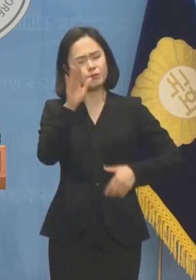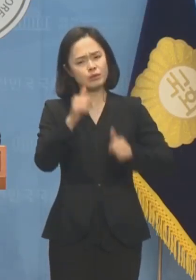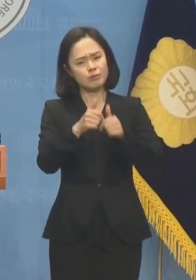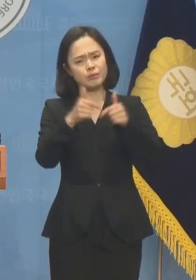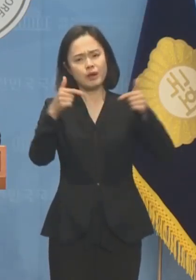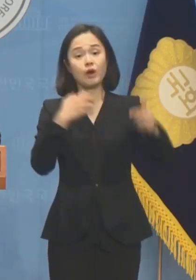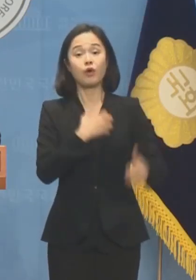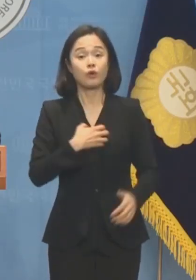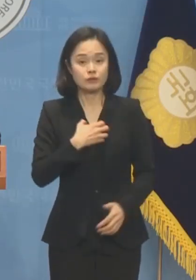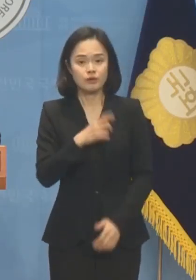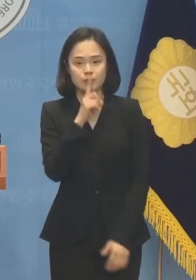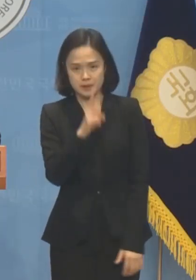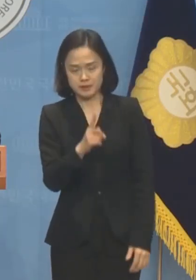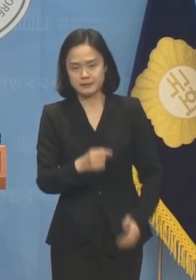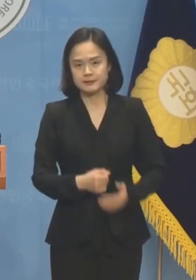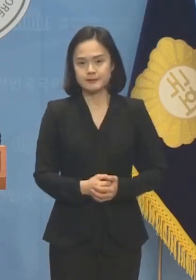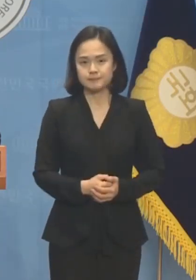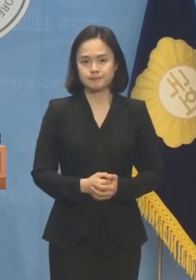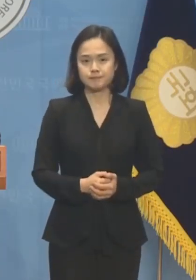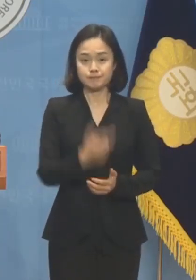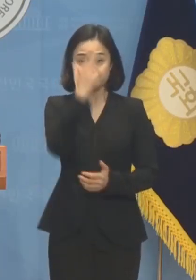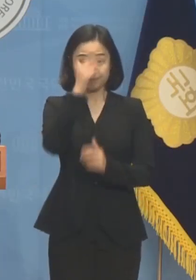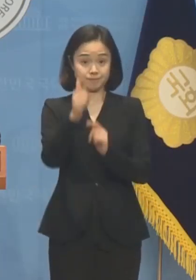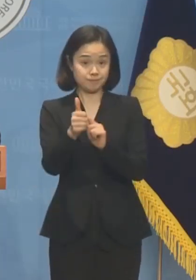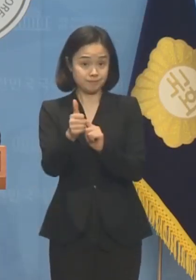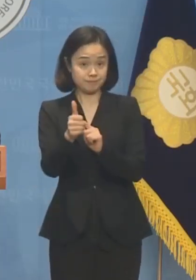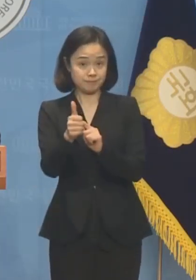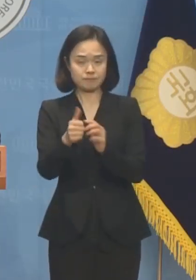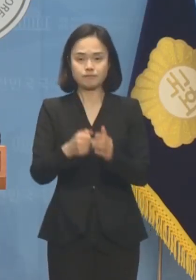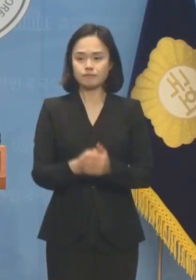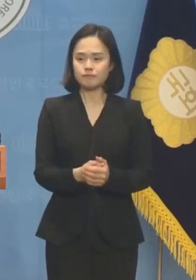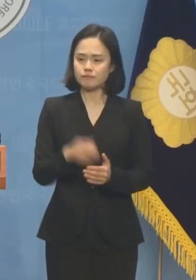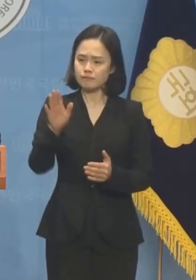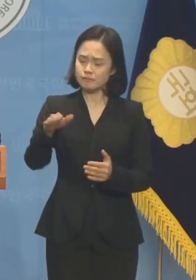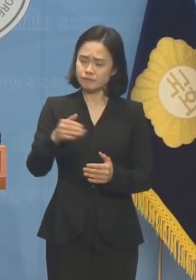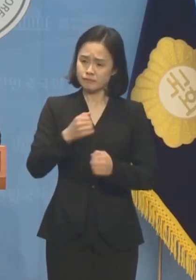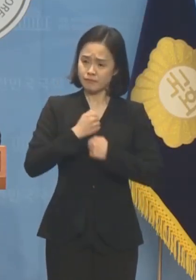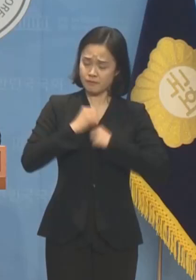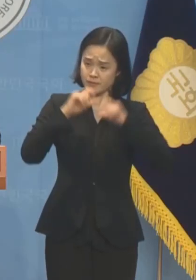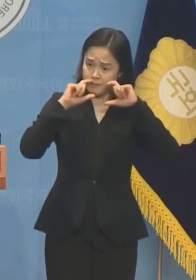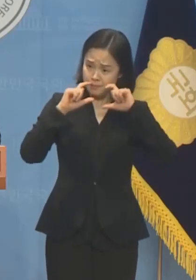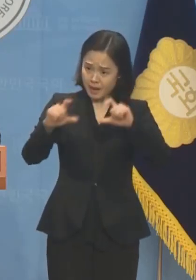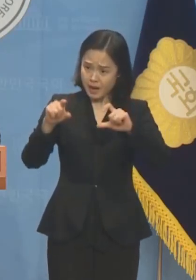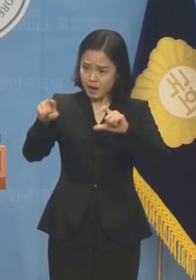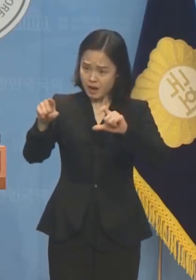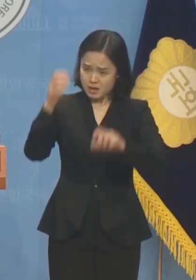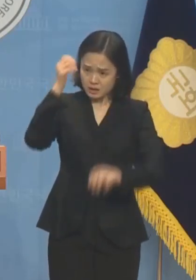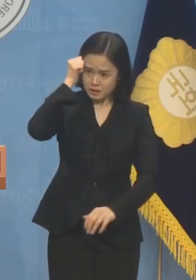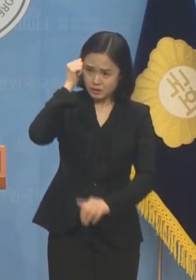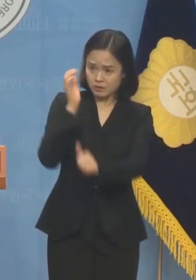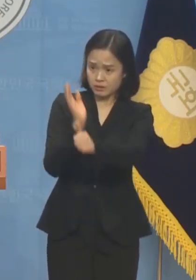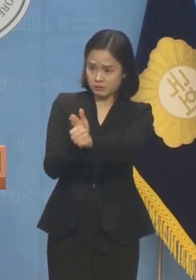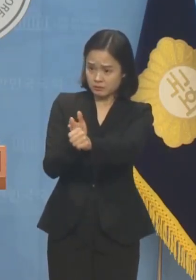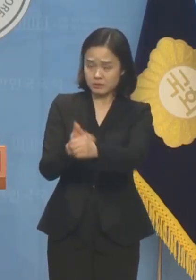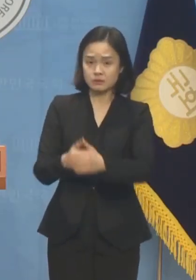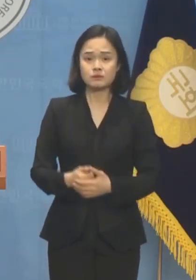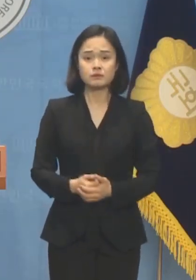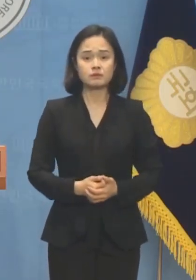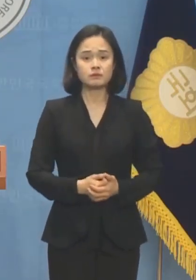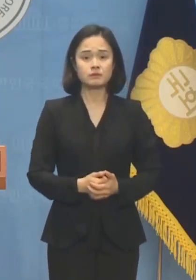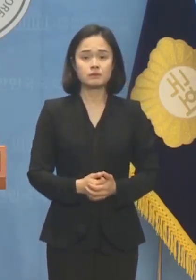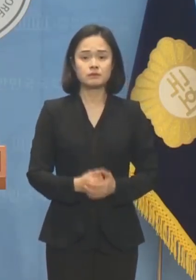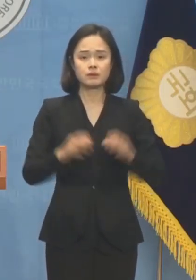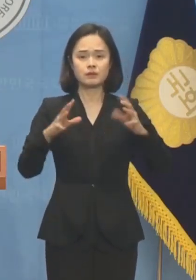것입니다. 최상목 권한대행은 경고를 무겁게 새기십시오. 내란